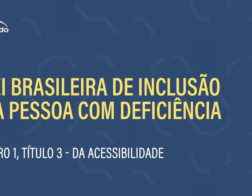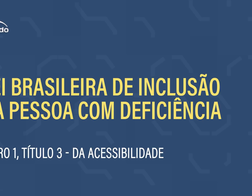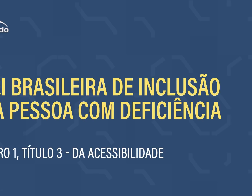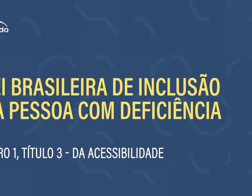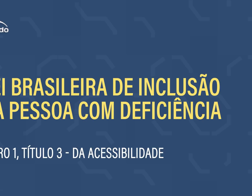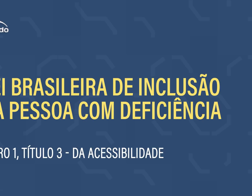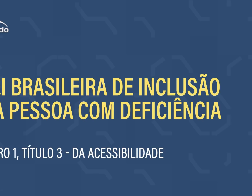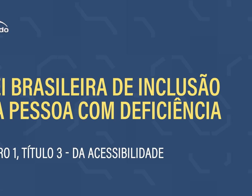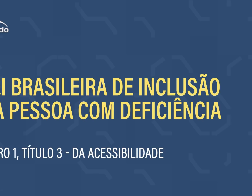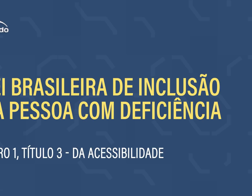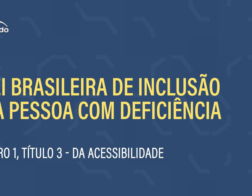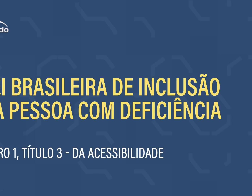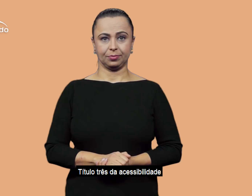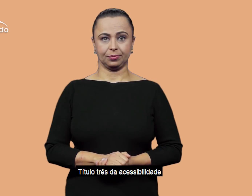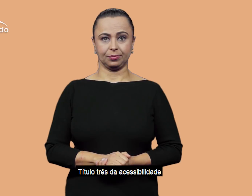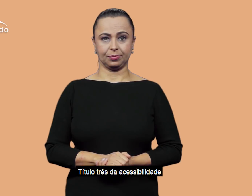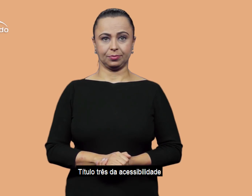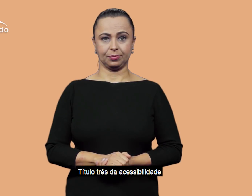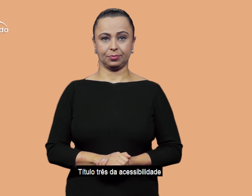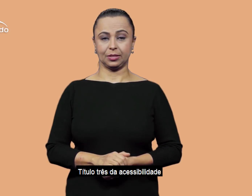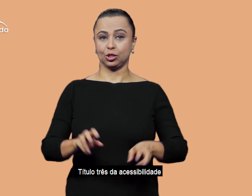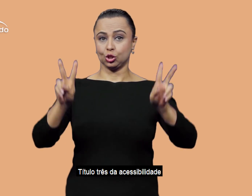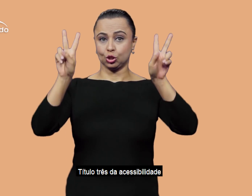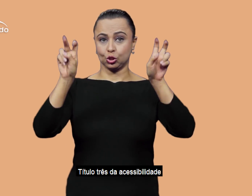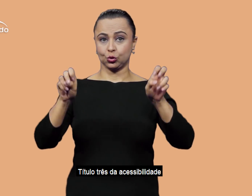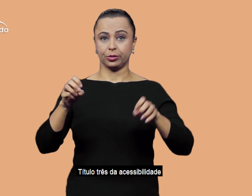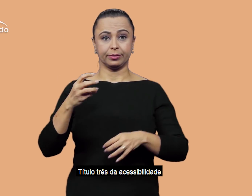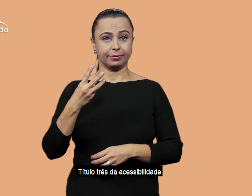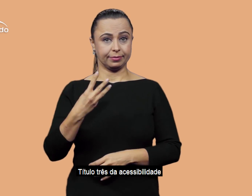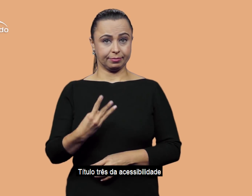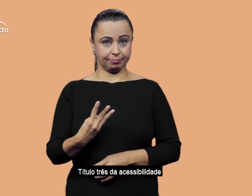o título três da acessibilidade